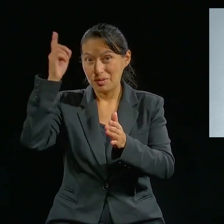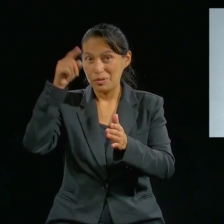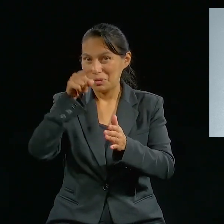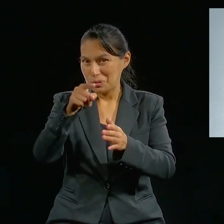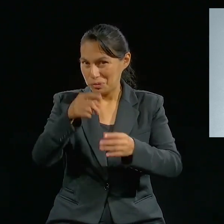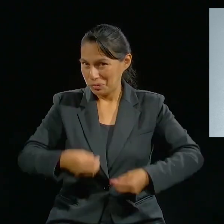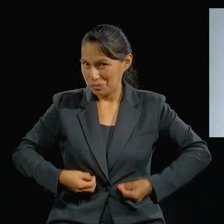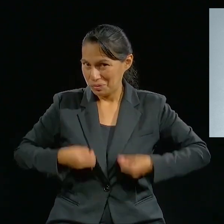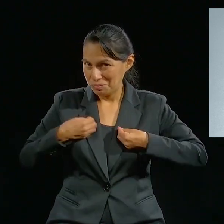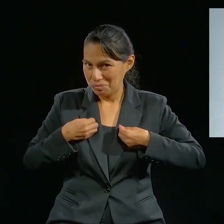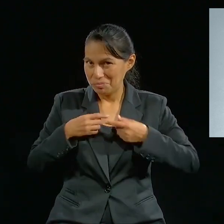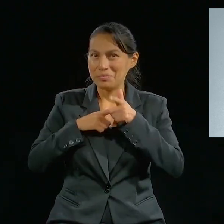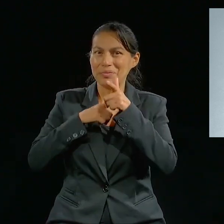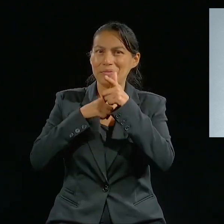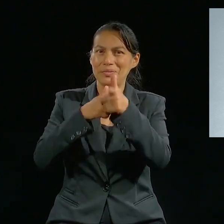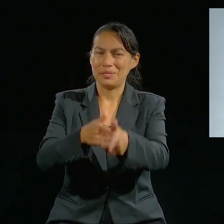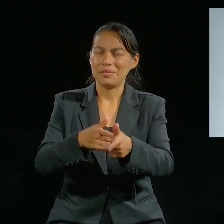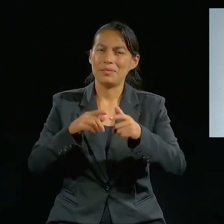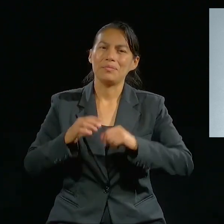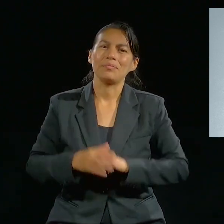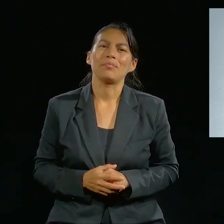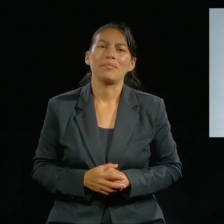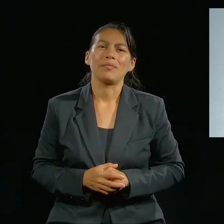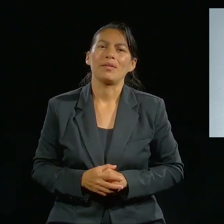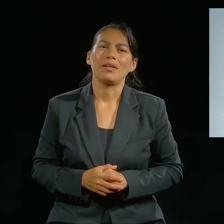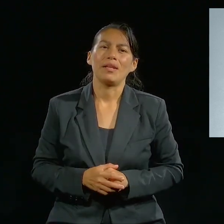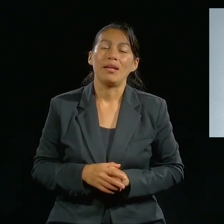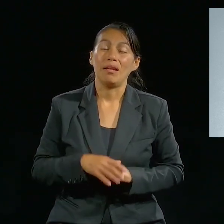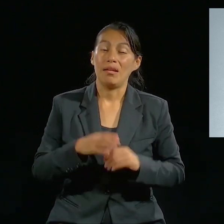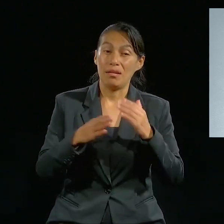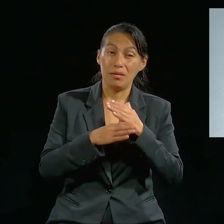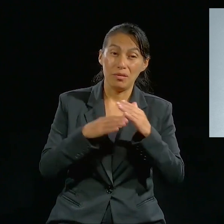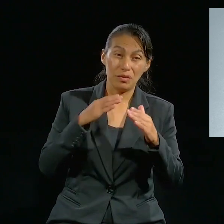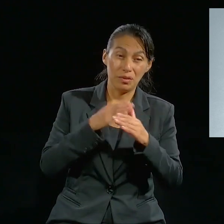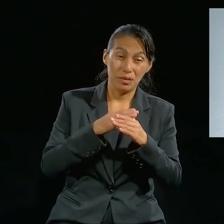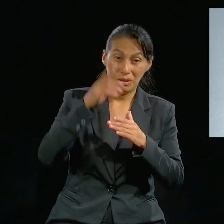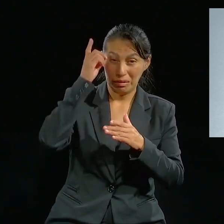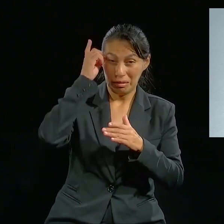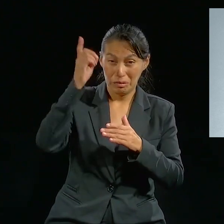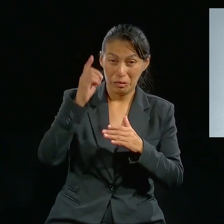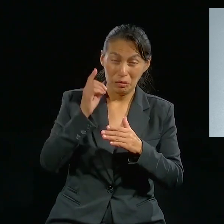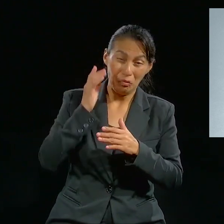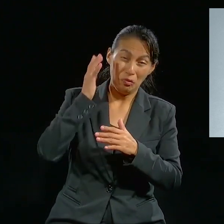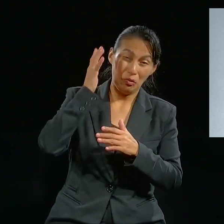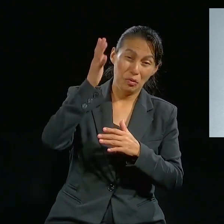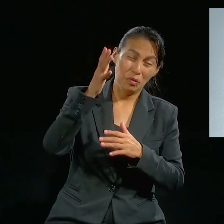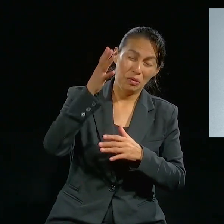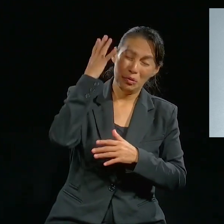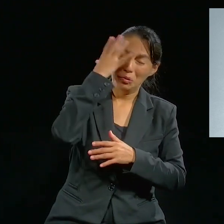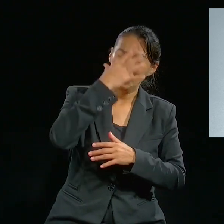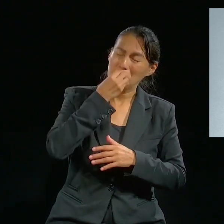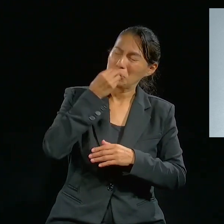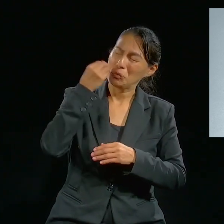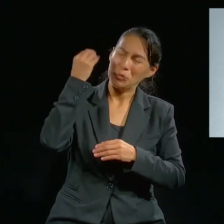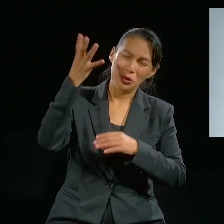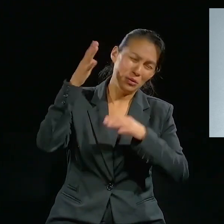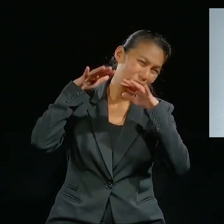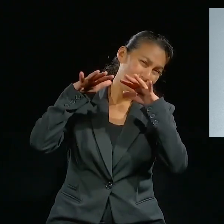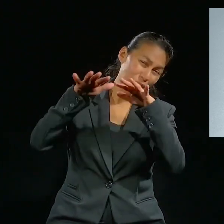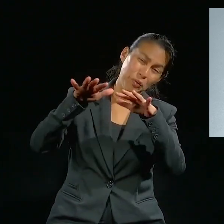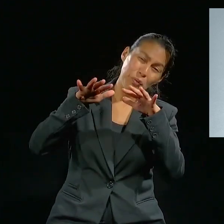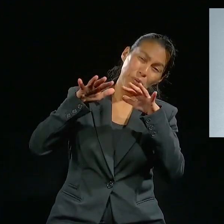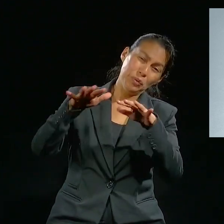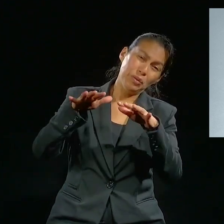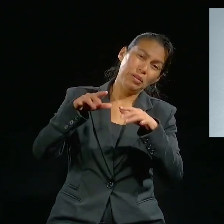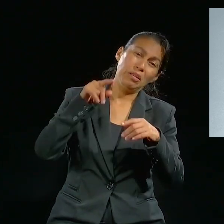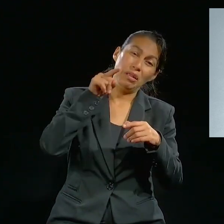tu vida y y espérate que las cosas de Dios serán maravillosas más y más cada vez vas a ver cómo